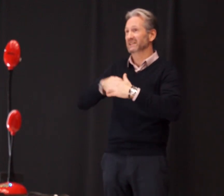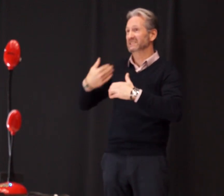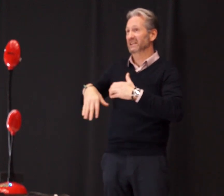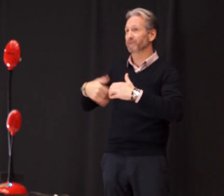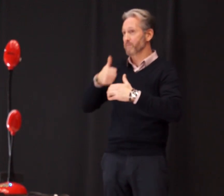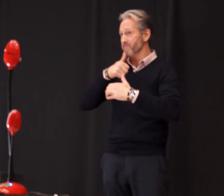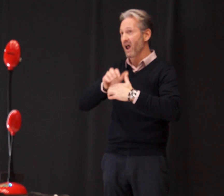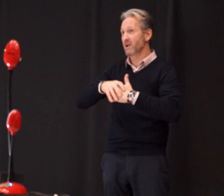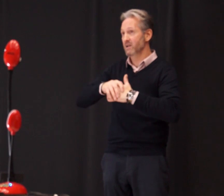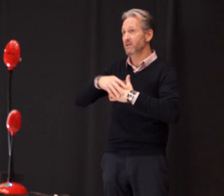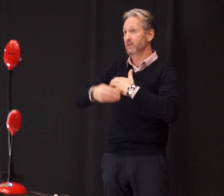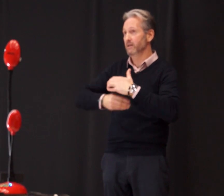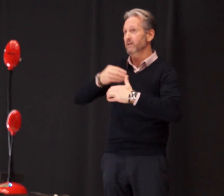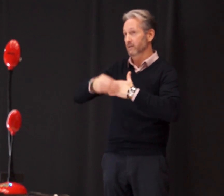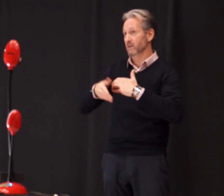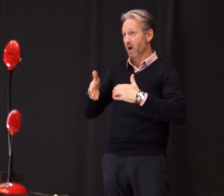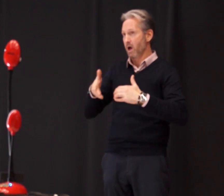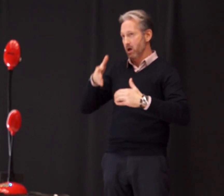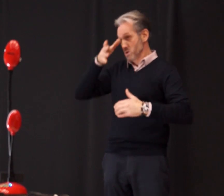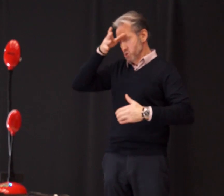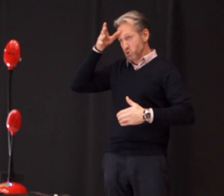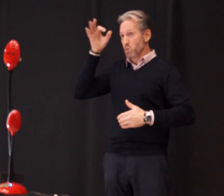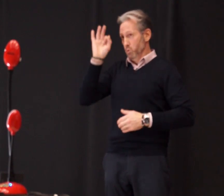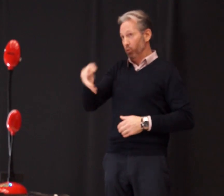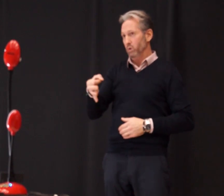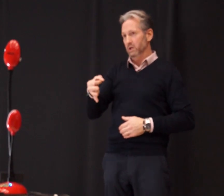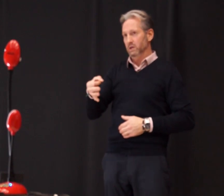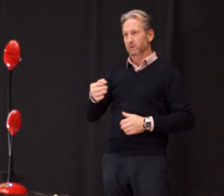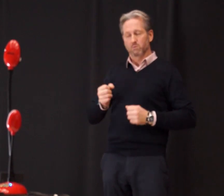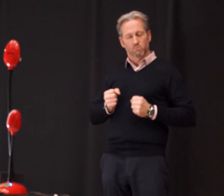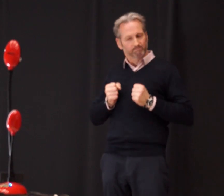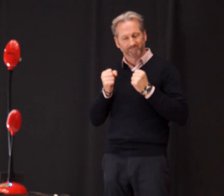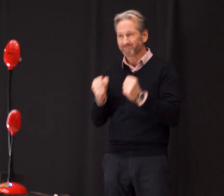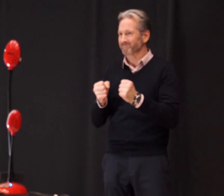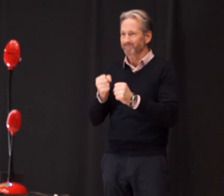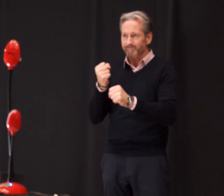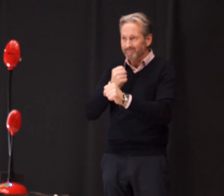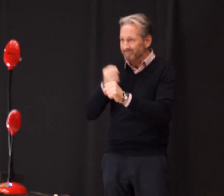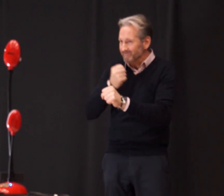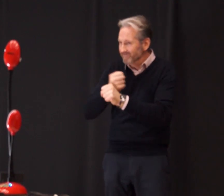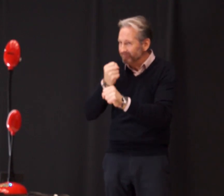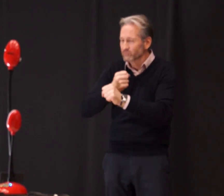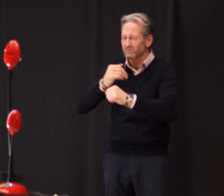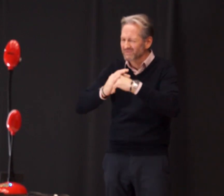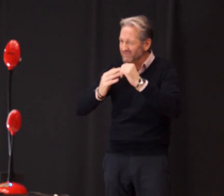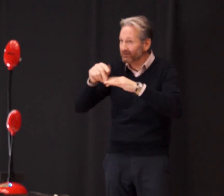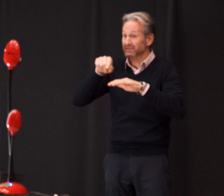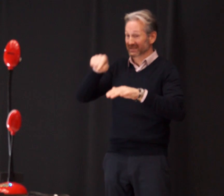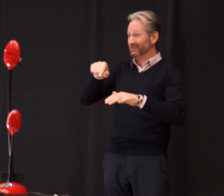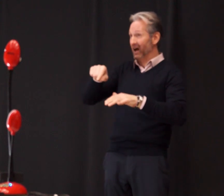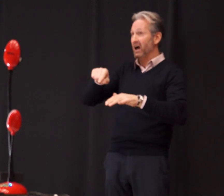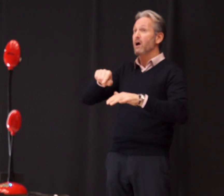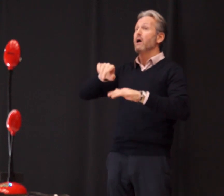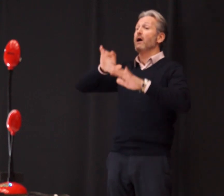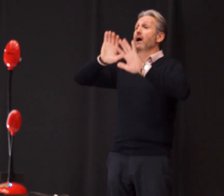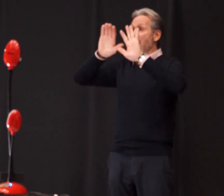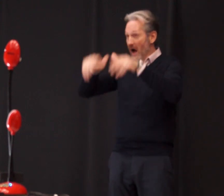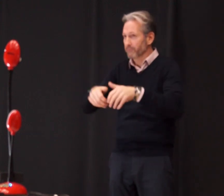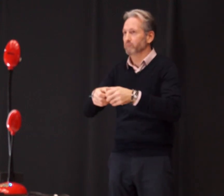coup, encore une fois, je disais tout à l'heure, on a mal aux doigts, on a mal à travailler comme on travaille, et on a besoin